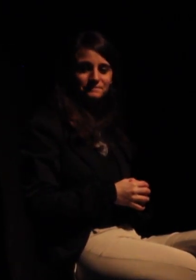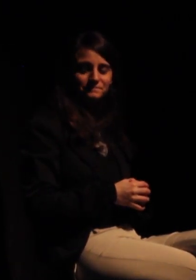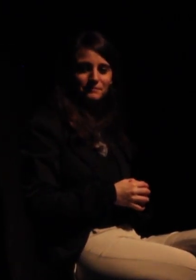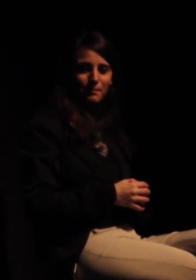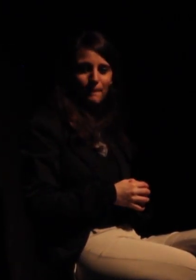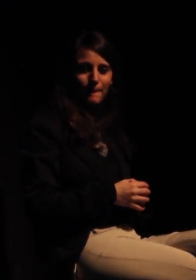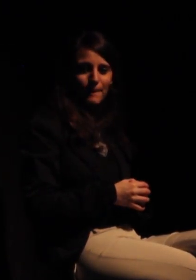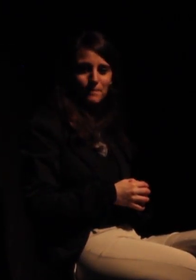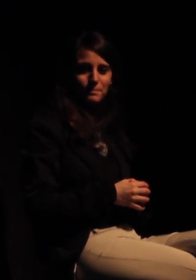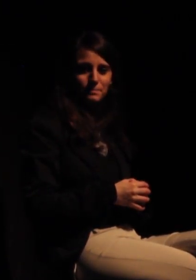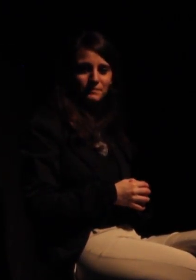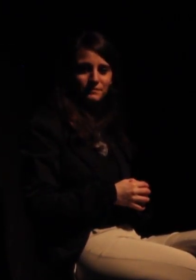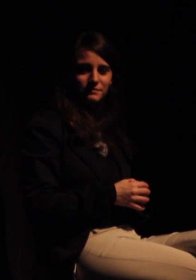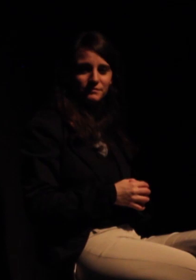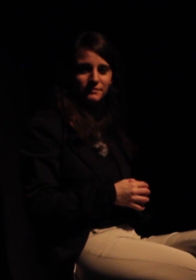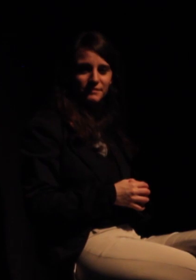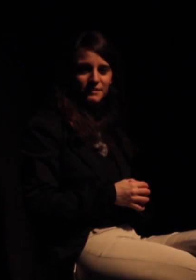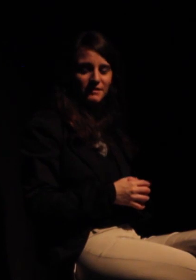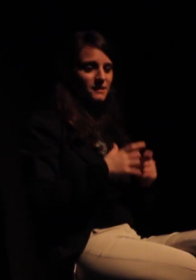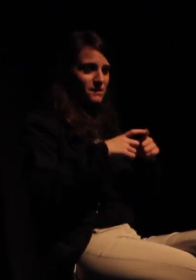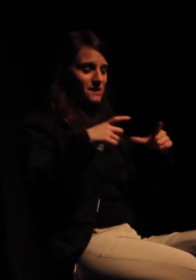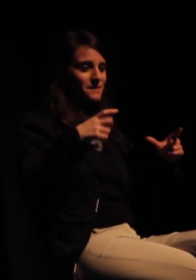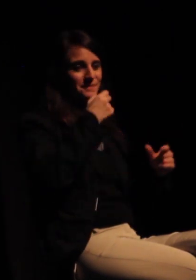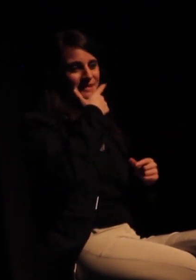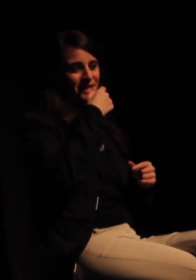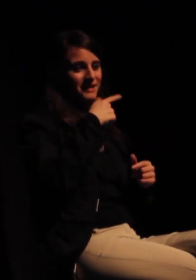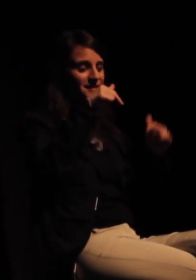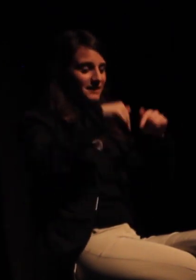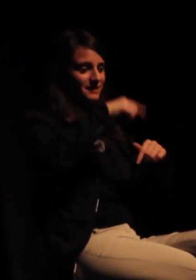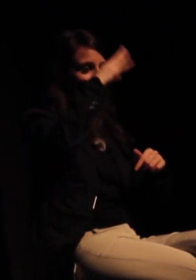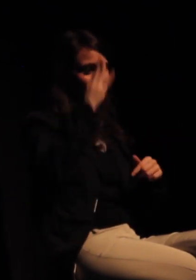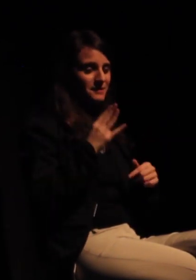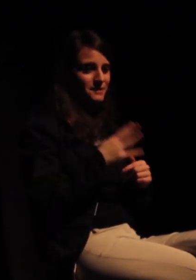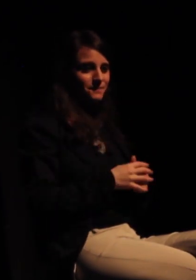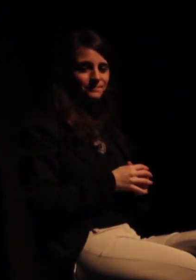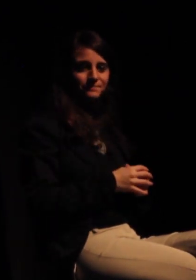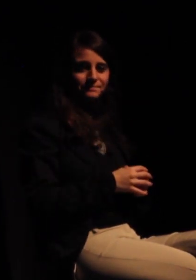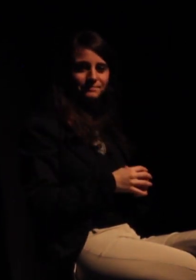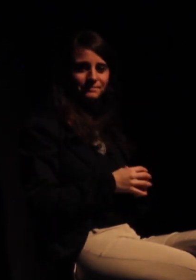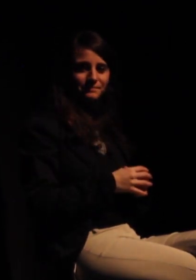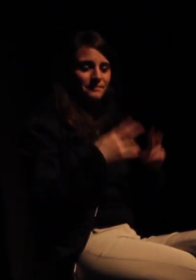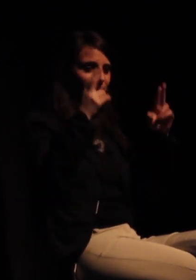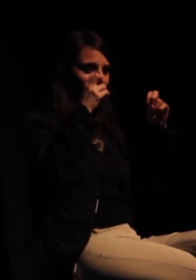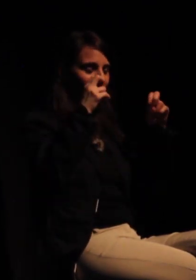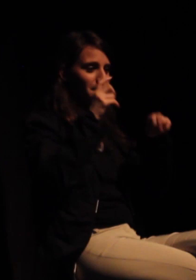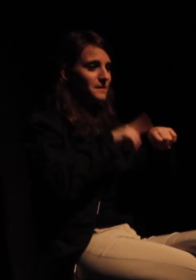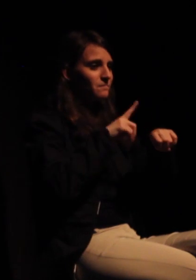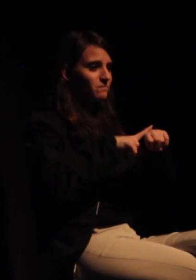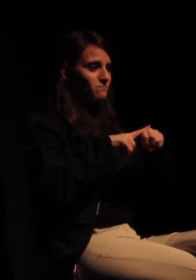Mas enfim, é uma grande sátira sobre esse país e sobre esse momento que